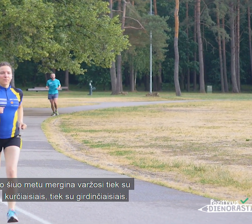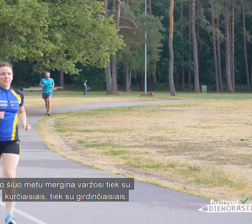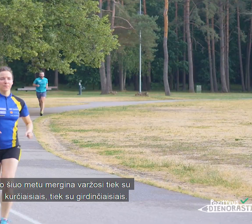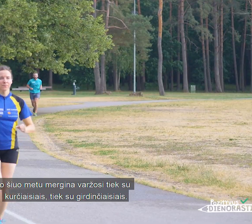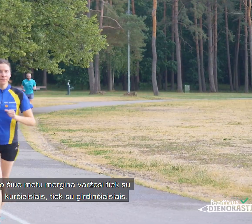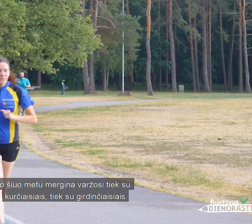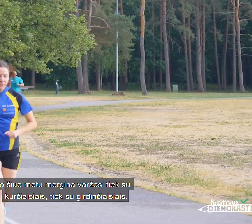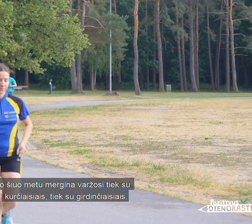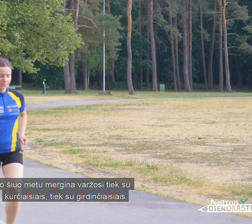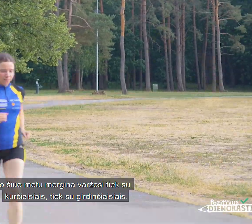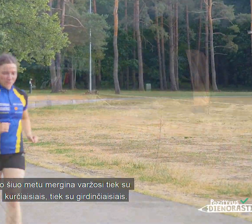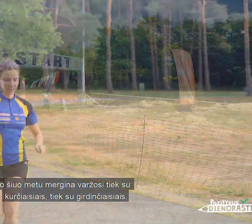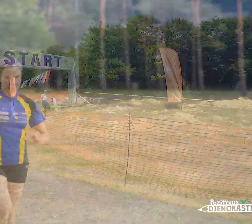kurčiaisiais, tiek su girdinčiaisiais.